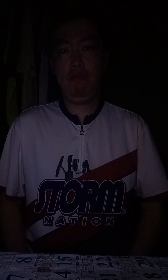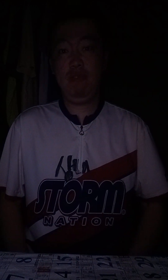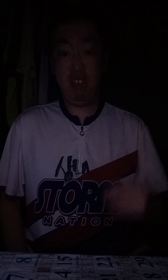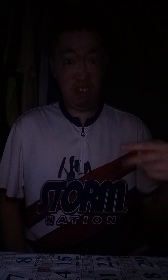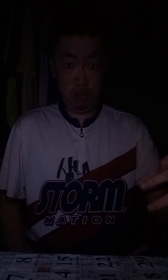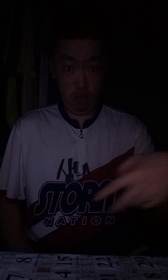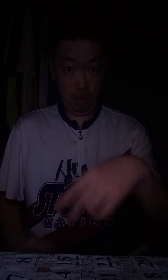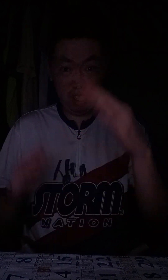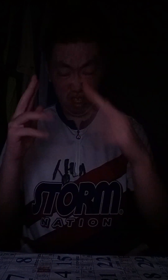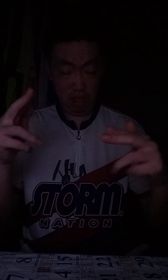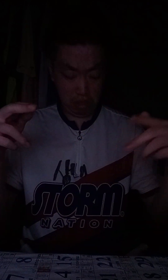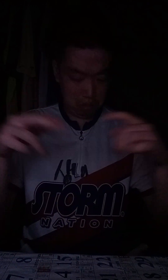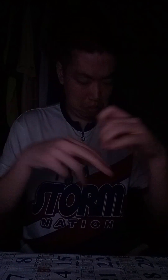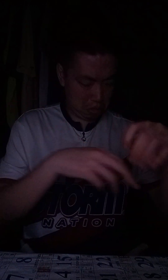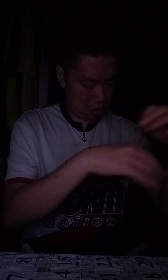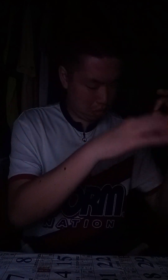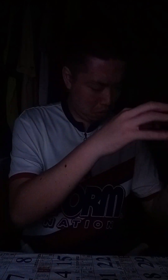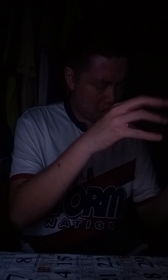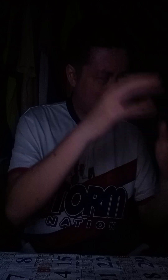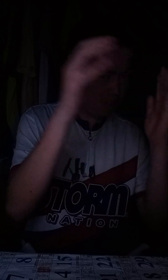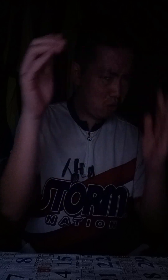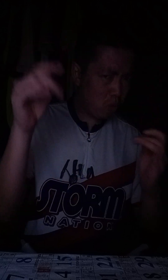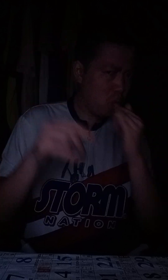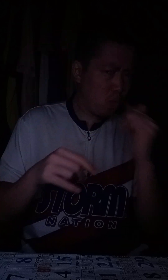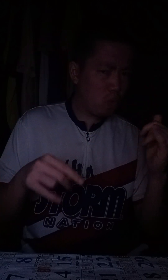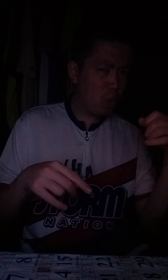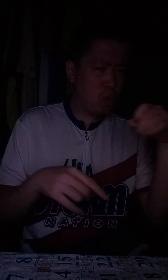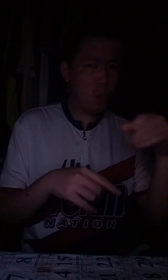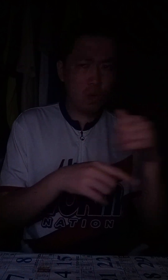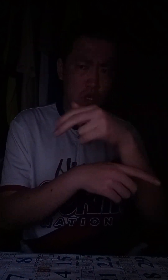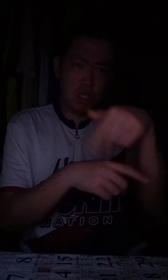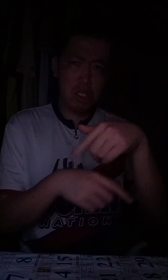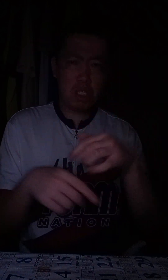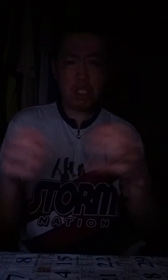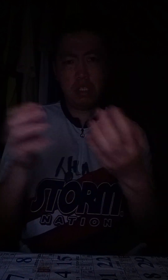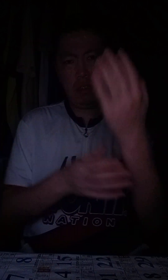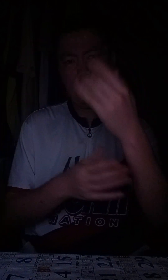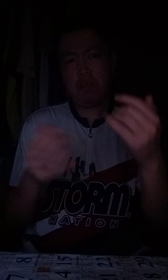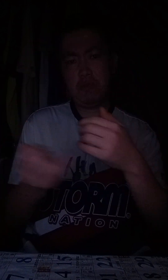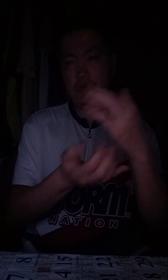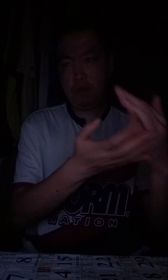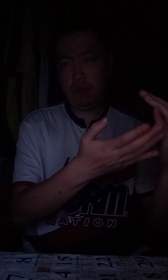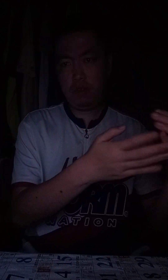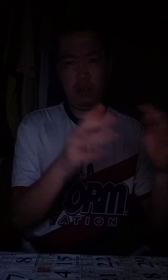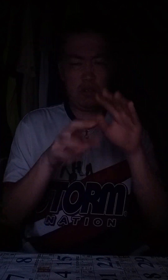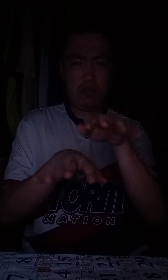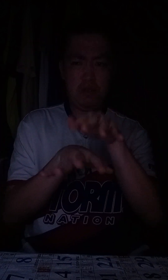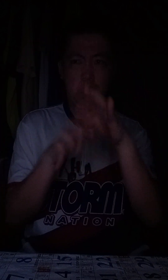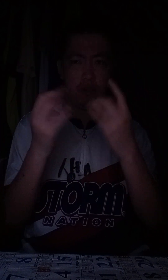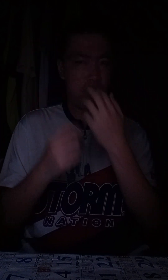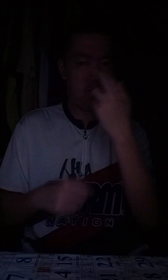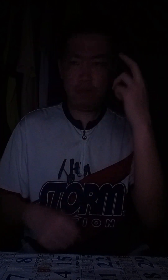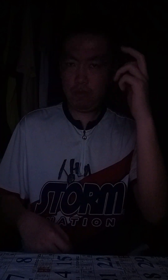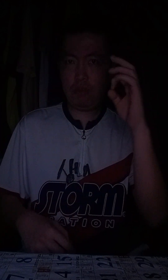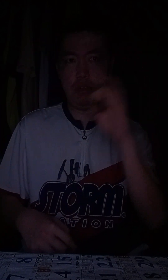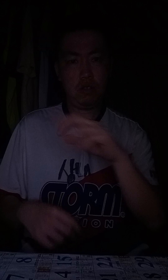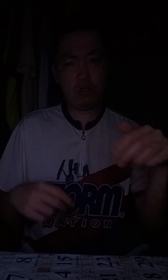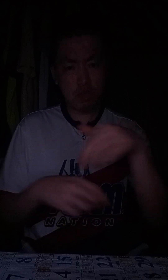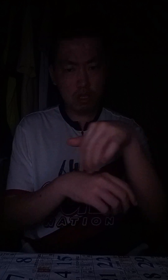내리막길 끝 마을버스가 멈춰서 있고 소방대원들이 부상자를 응급 처치합니다. 버스와 주택 담 사이에